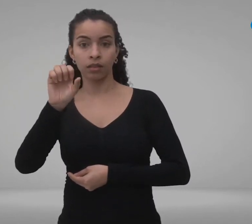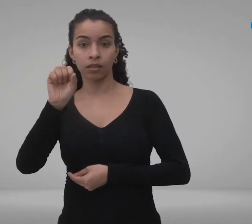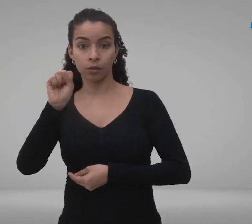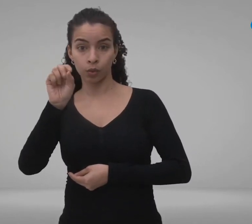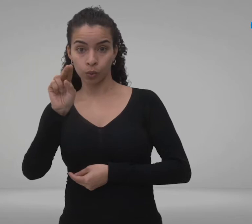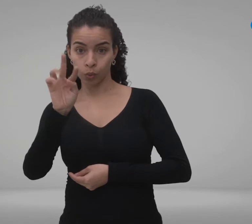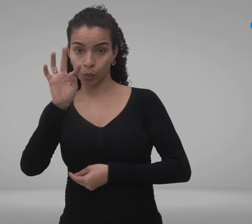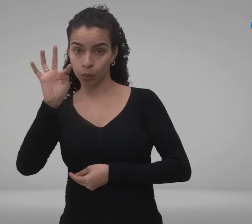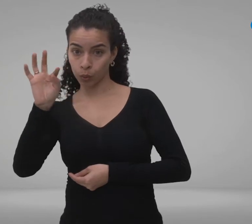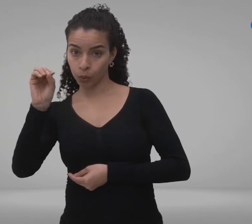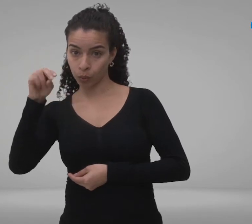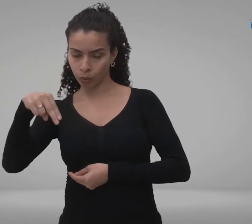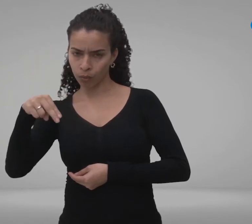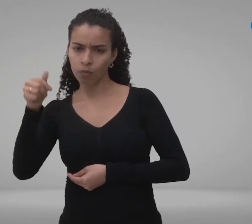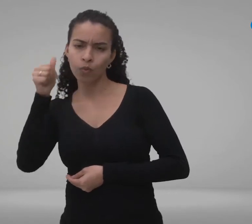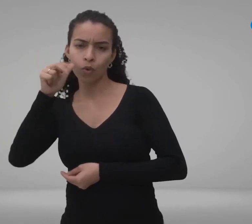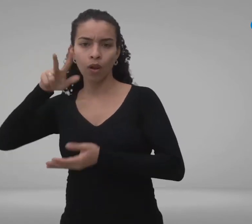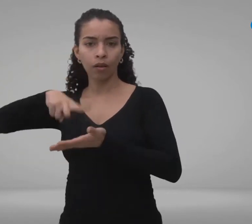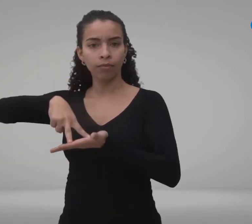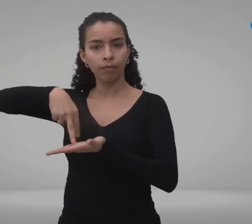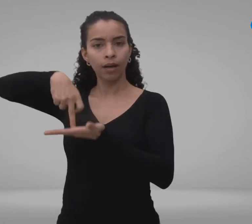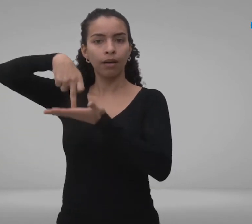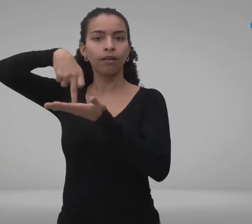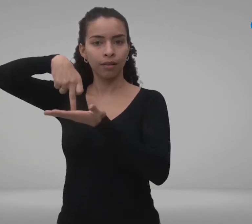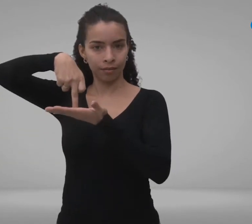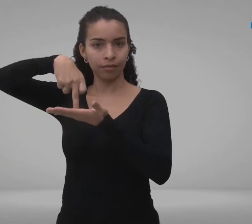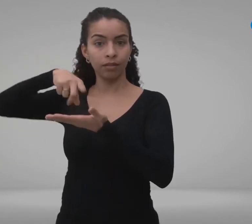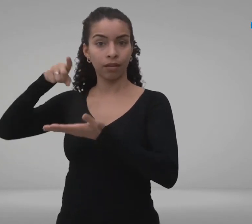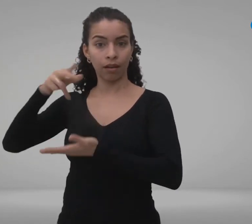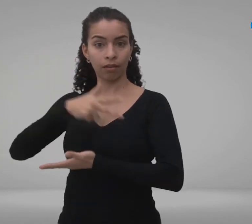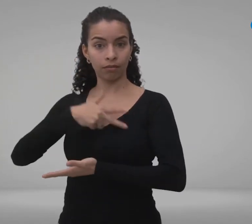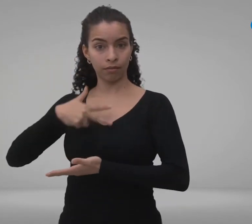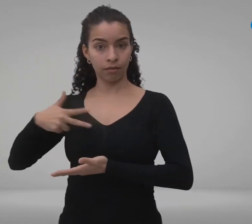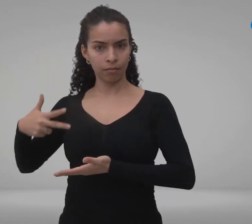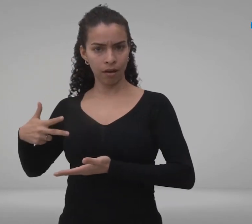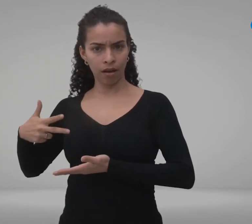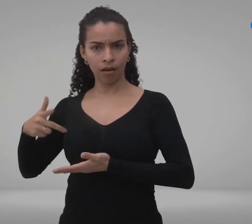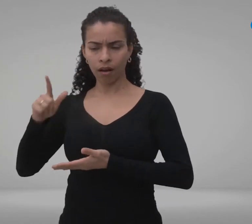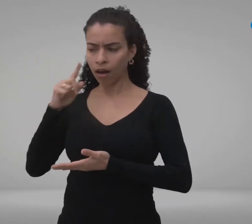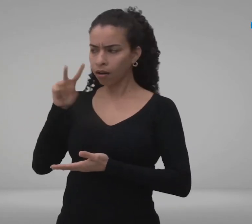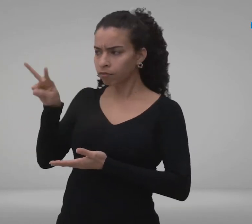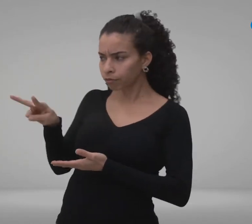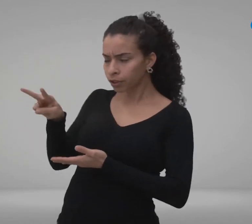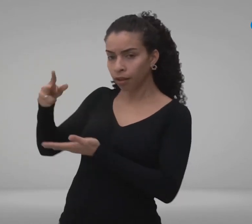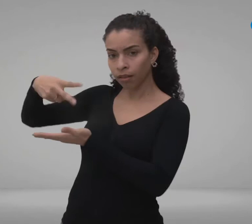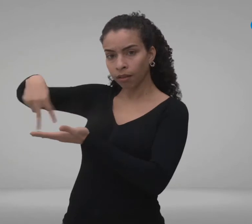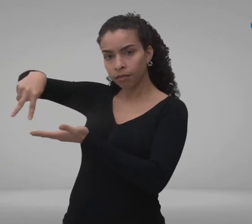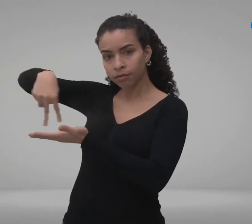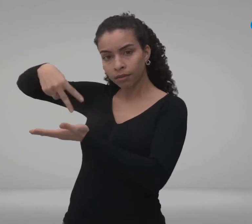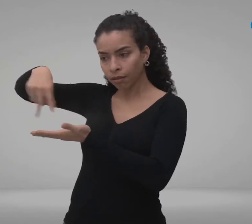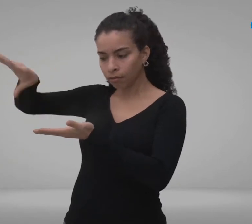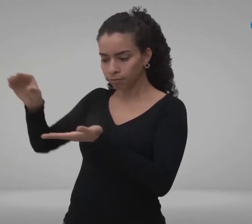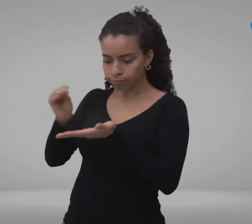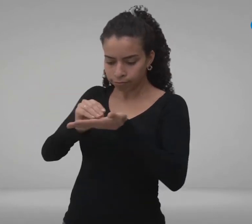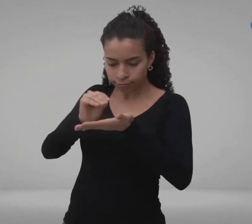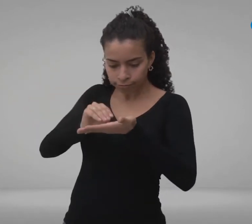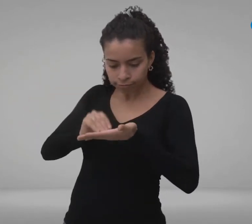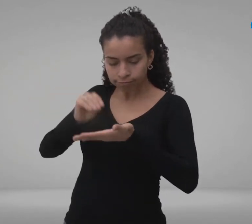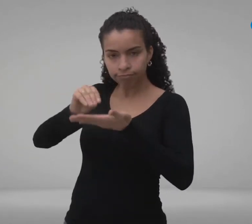bailarina dinamarquesa, que registrava, por meio de símbolos, os passos de dança para poder